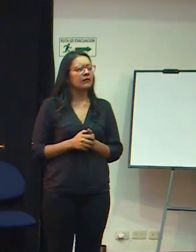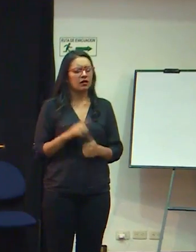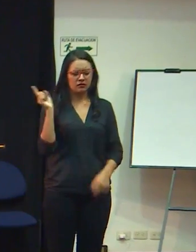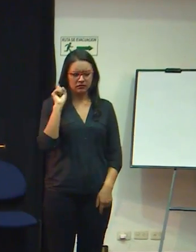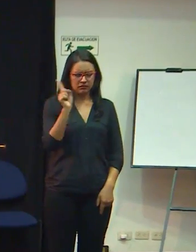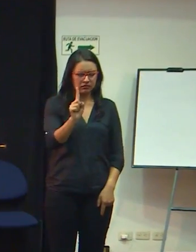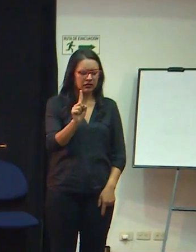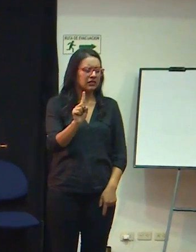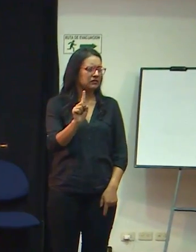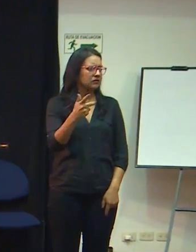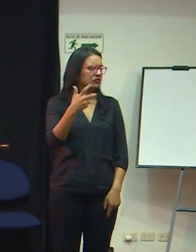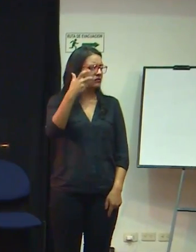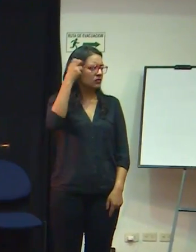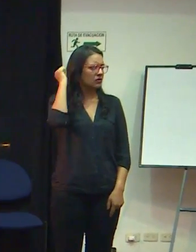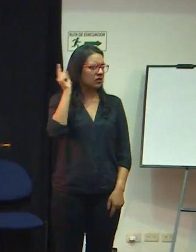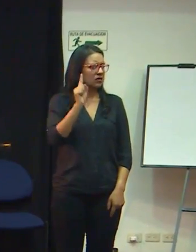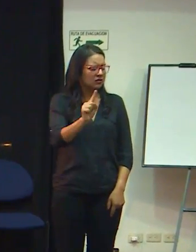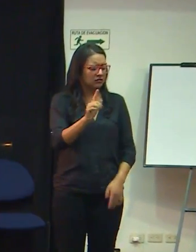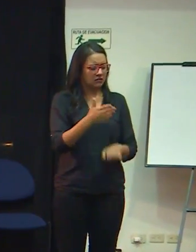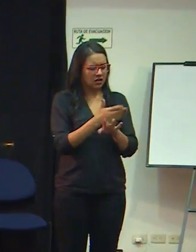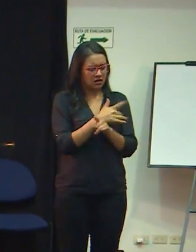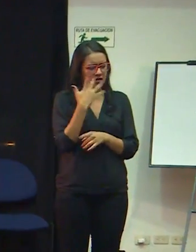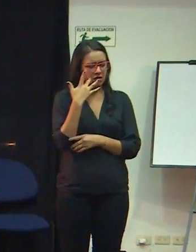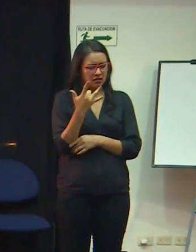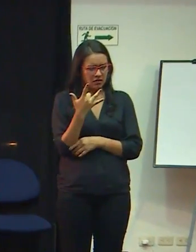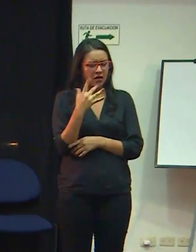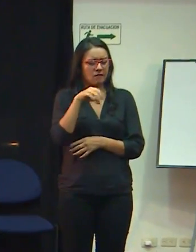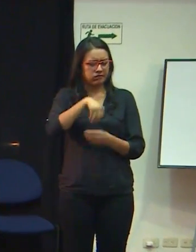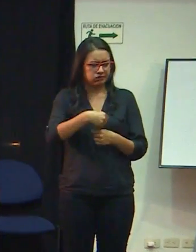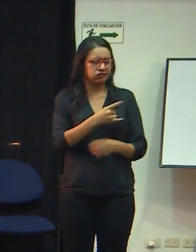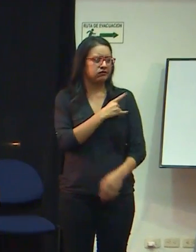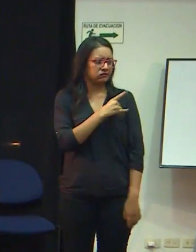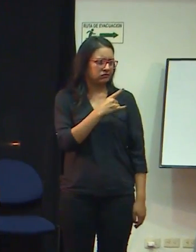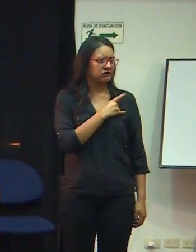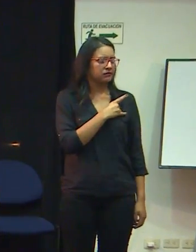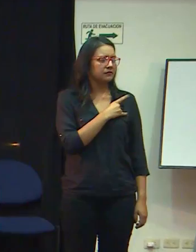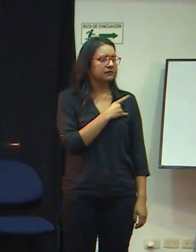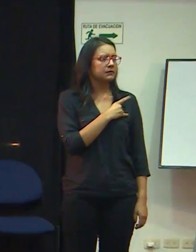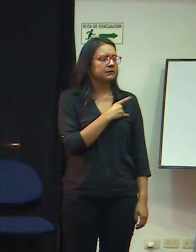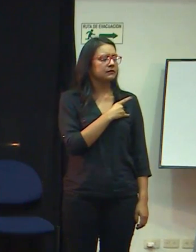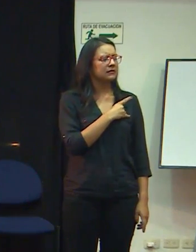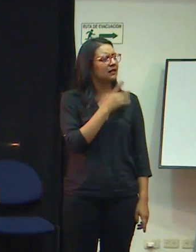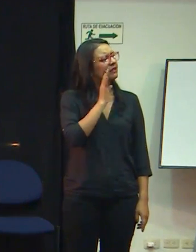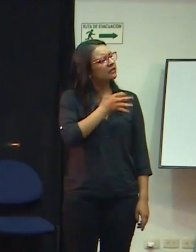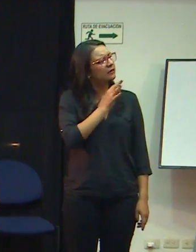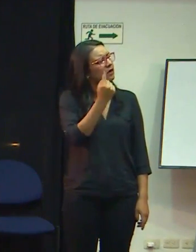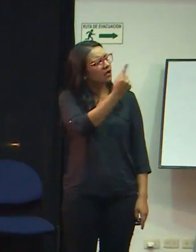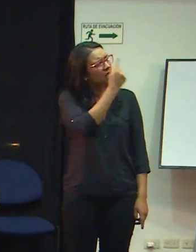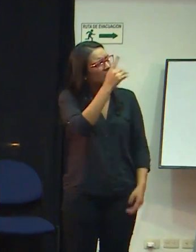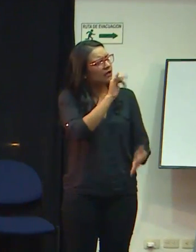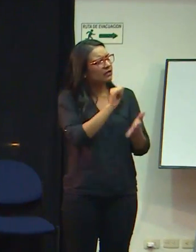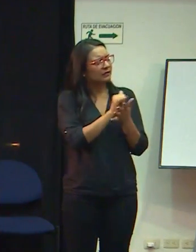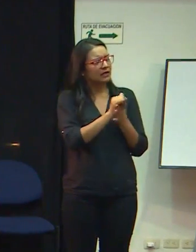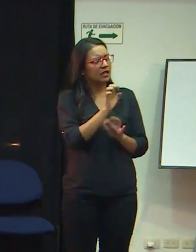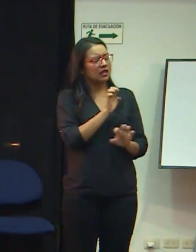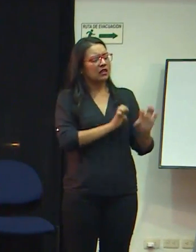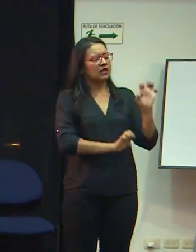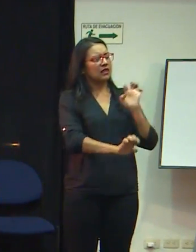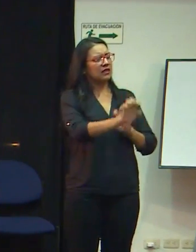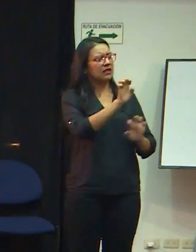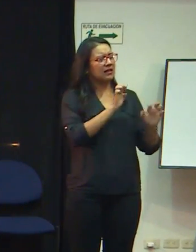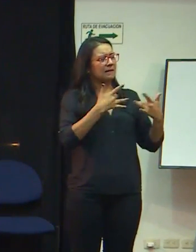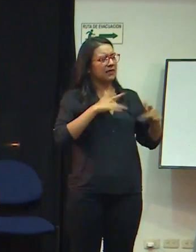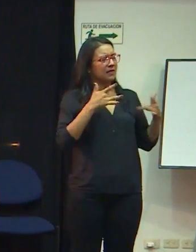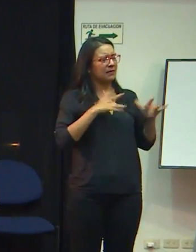Durante la historia de lo que hemos podido vivir en la universidad, siempre ha existido la apatía a